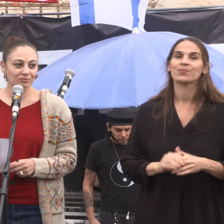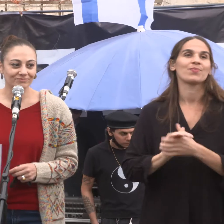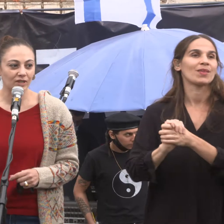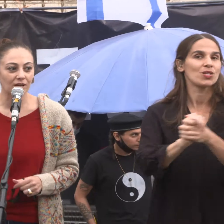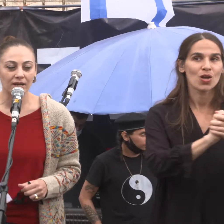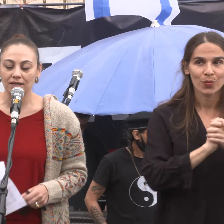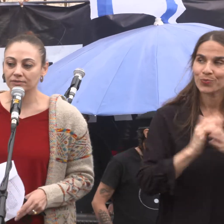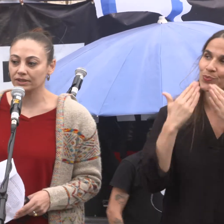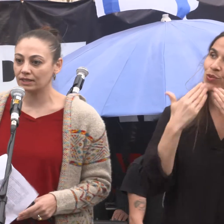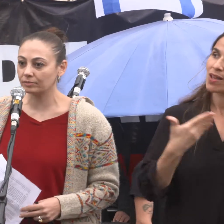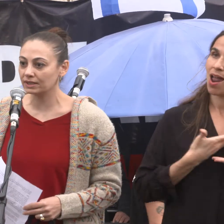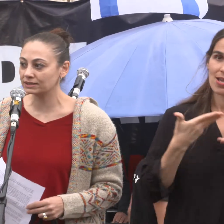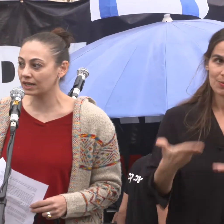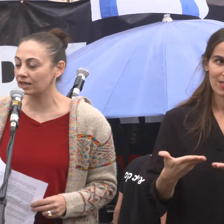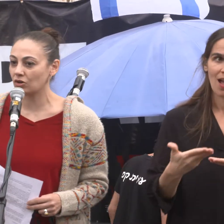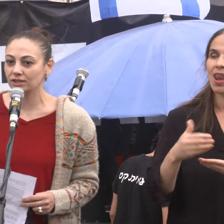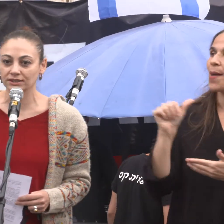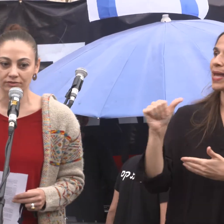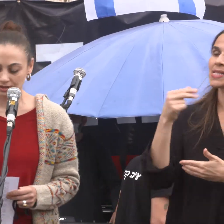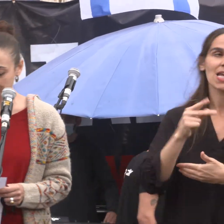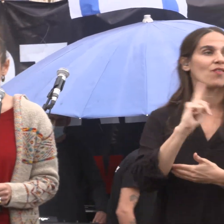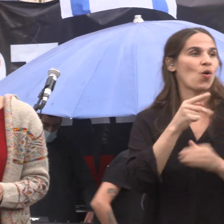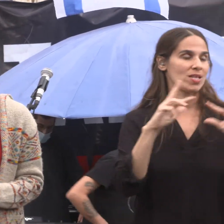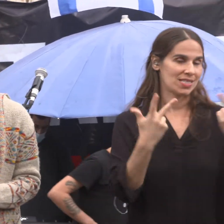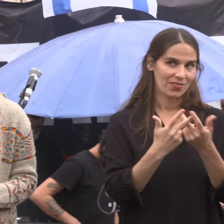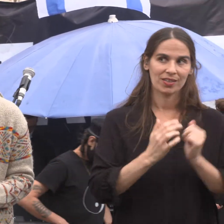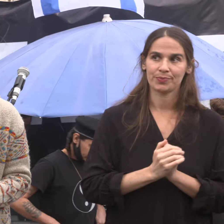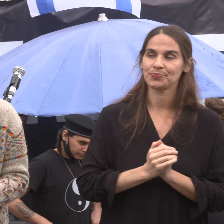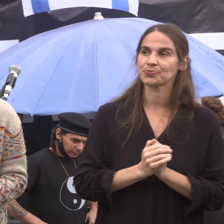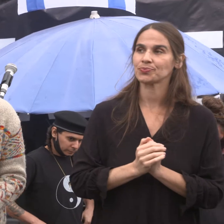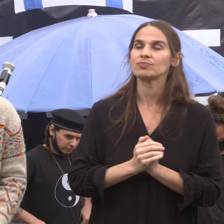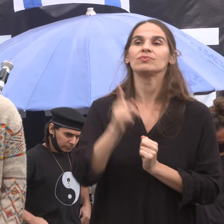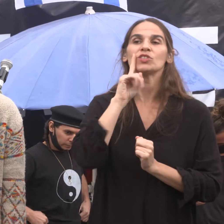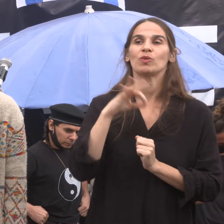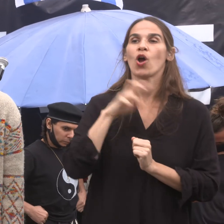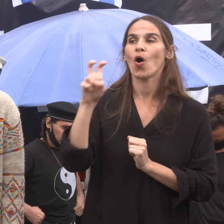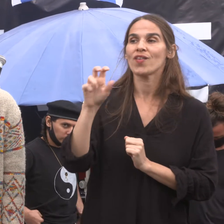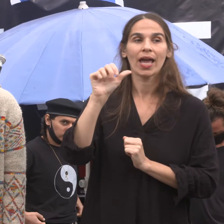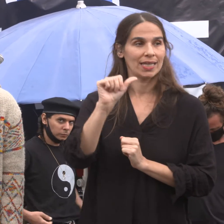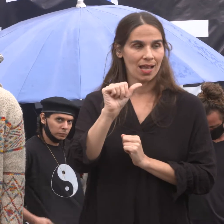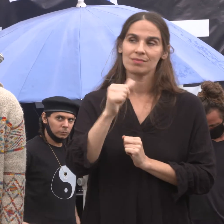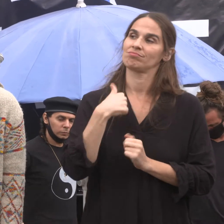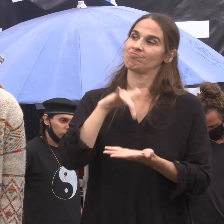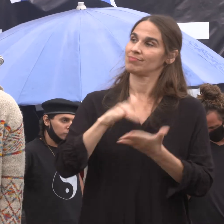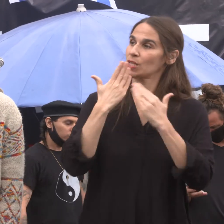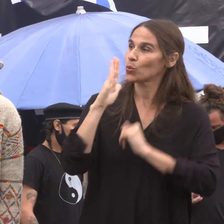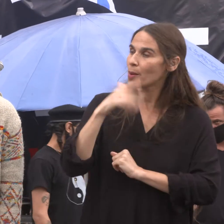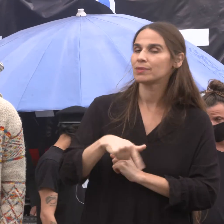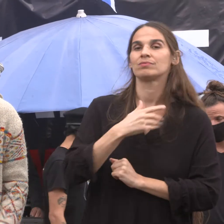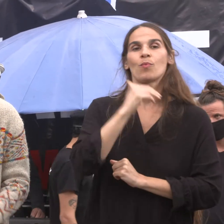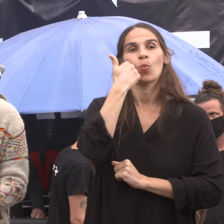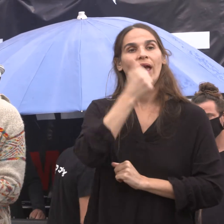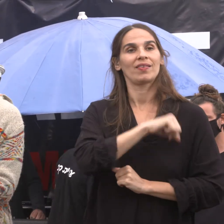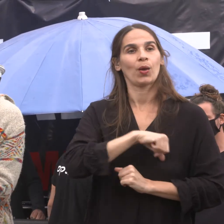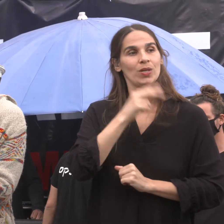שלום, תודה רבה להזמנה לאמיר השכל, כל הצוות. שמי עופרה אידל, ירושלמית, בוגרת תיכון